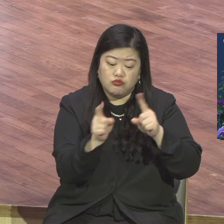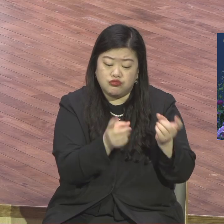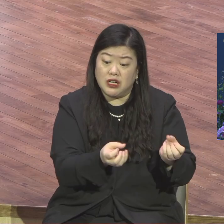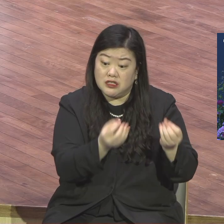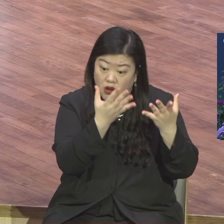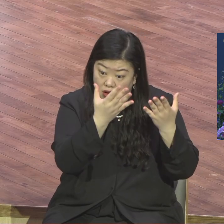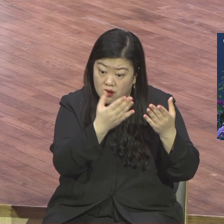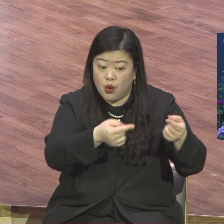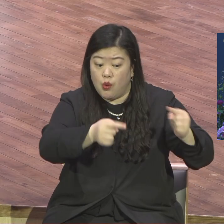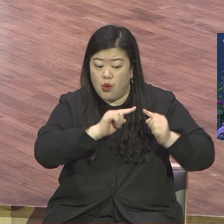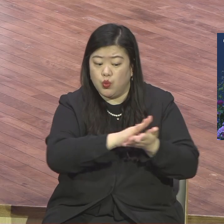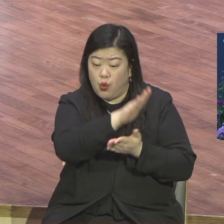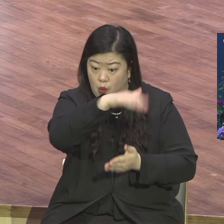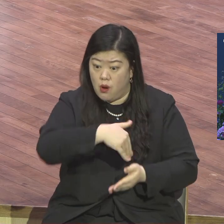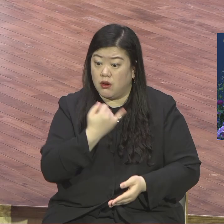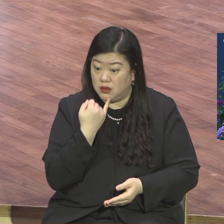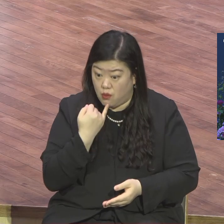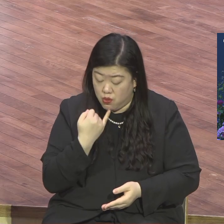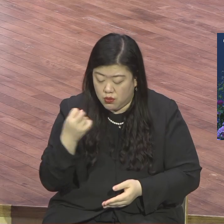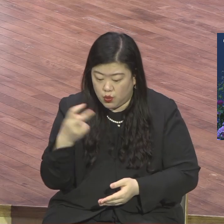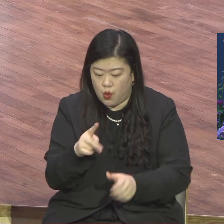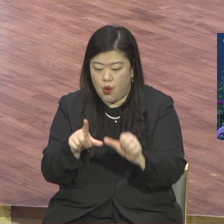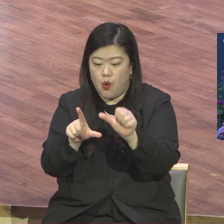가족 초청 열린 음악회